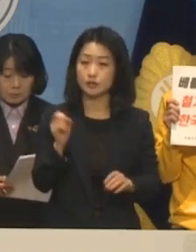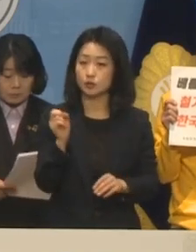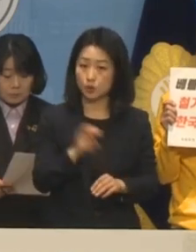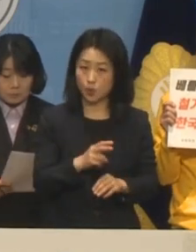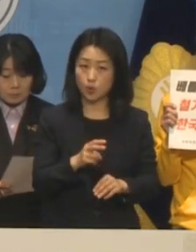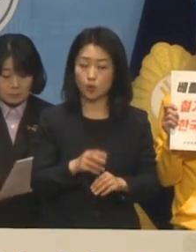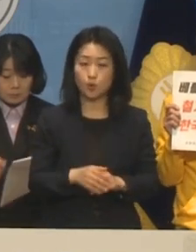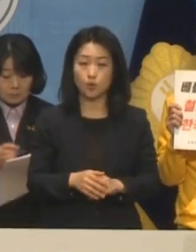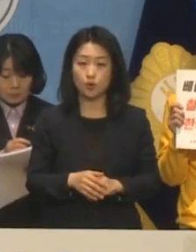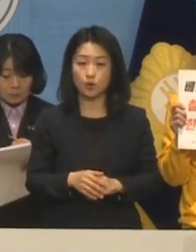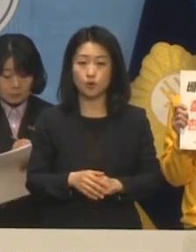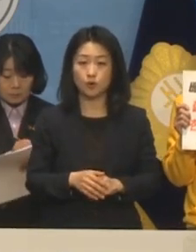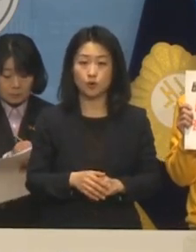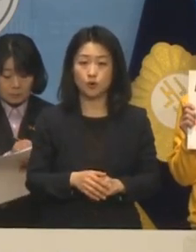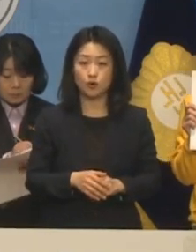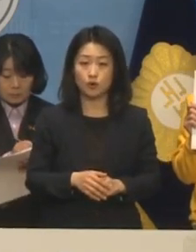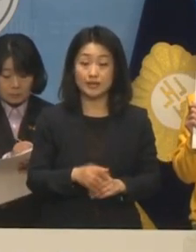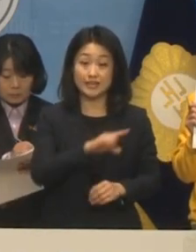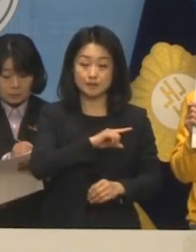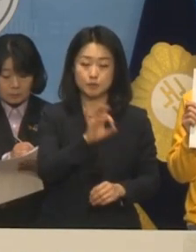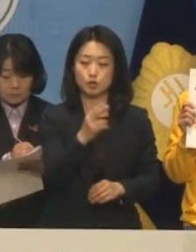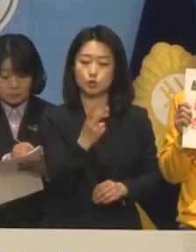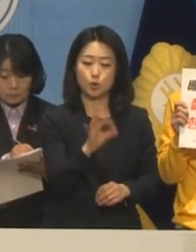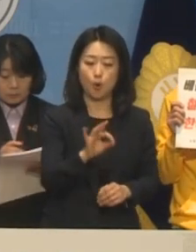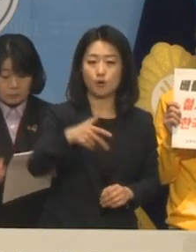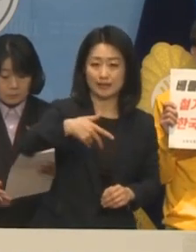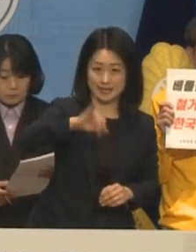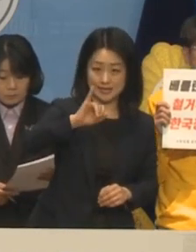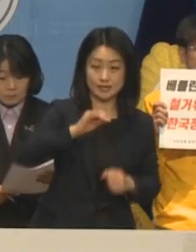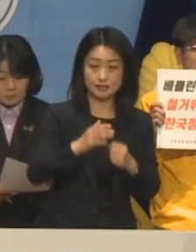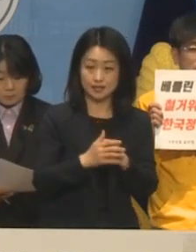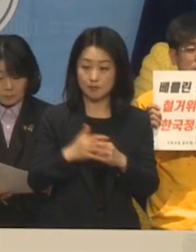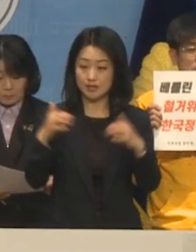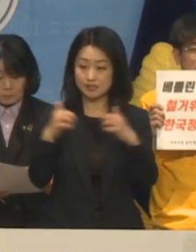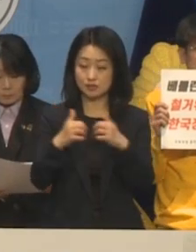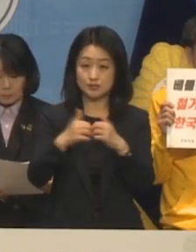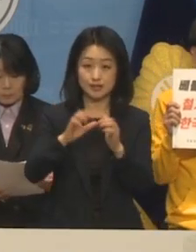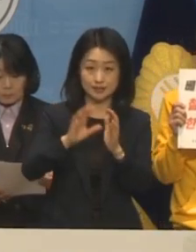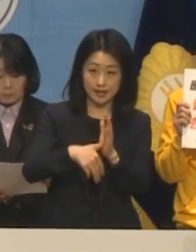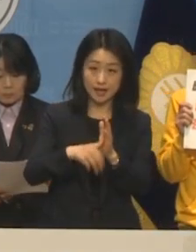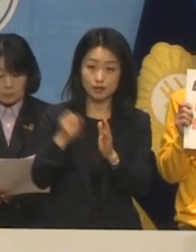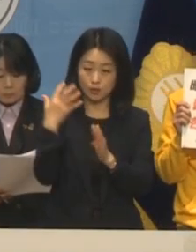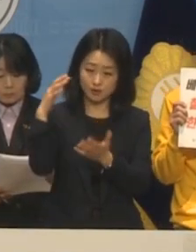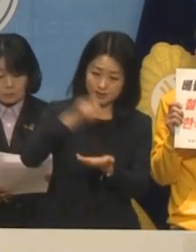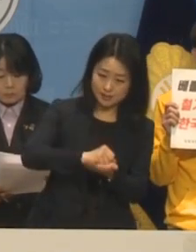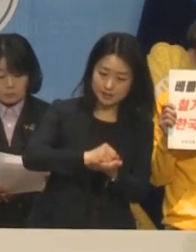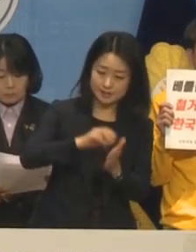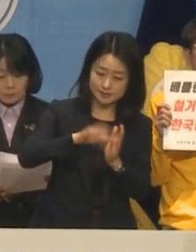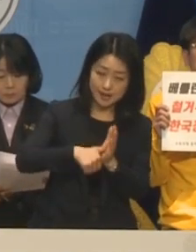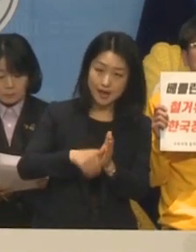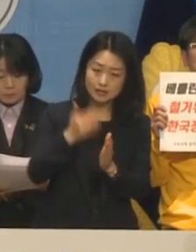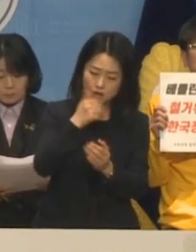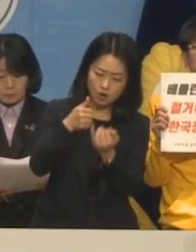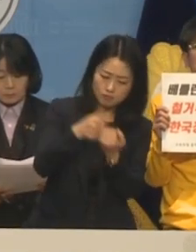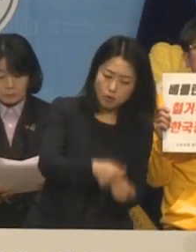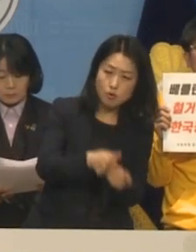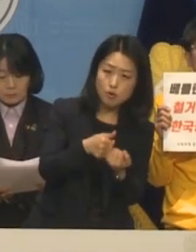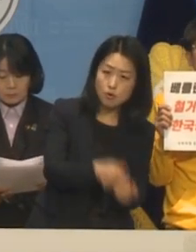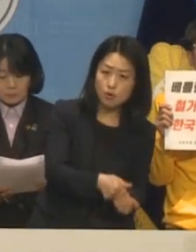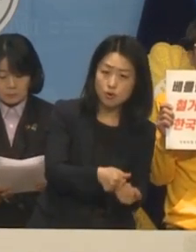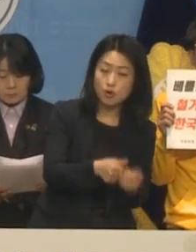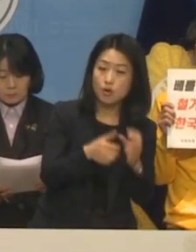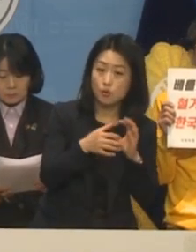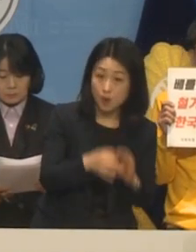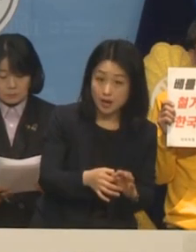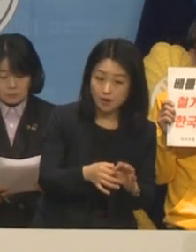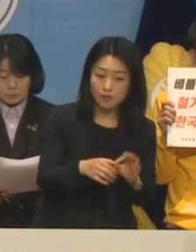용기를 설립하여 식민주의 맥락에서 전시 성폭력을 다루는 등 독일 시민과